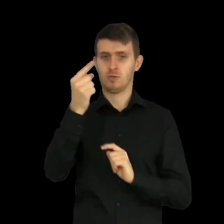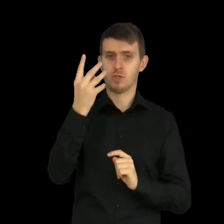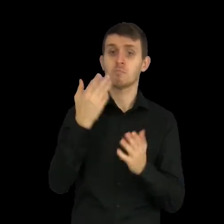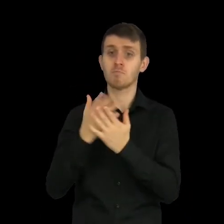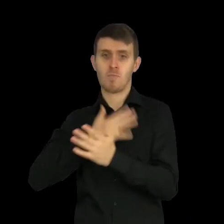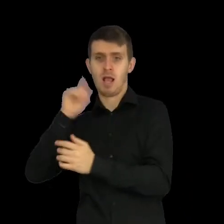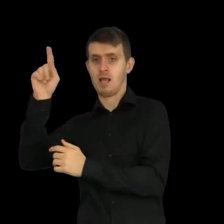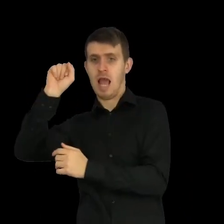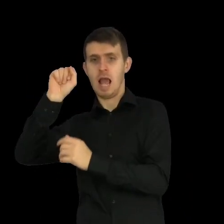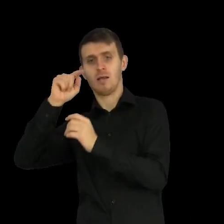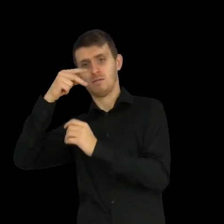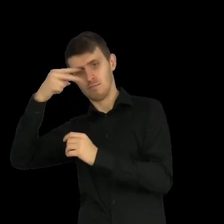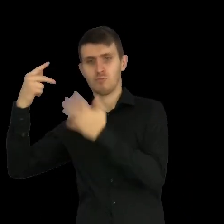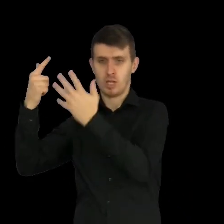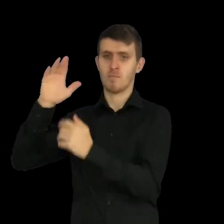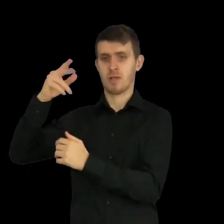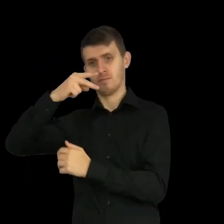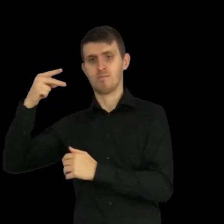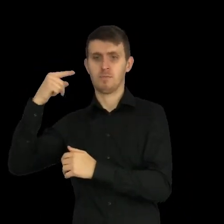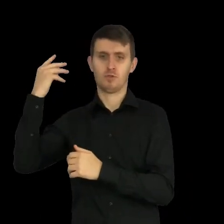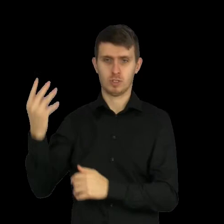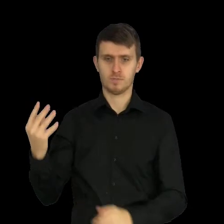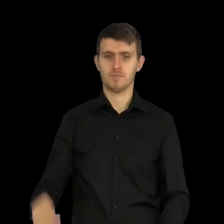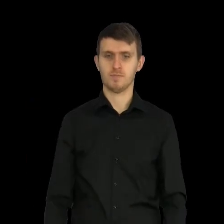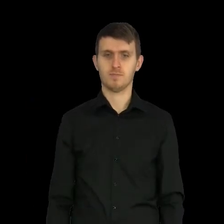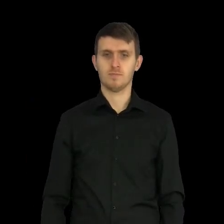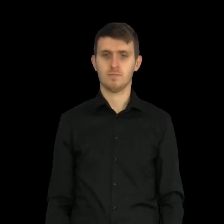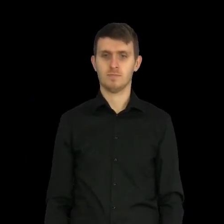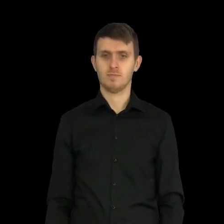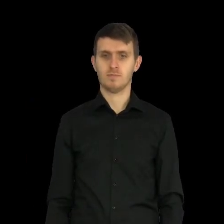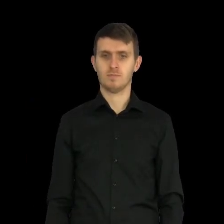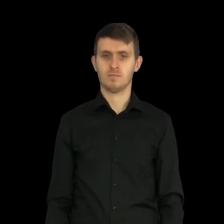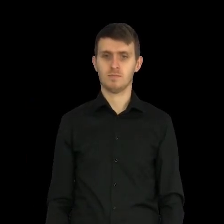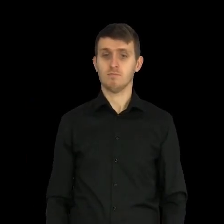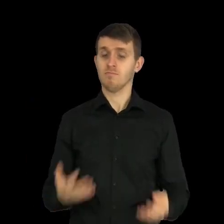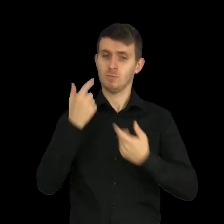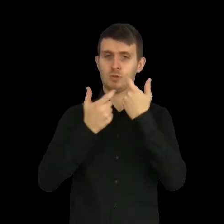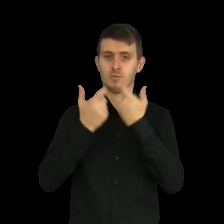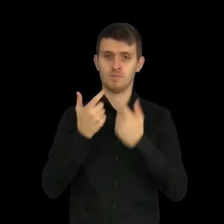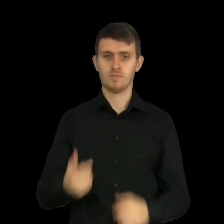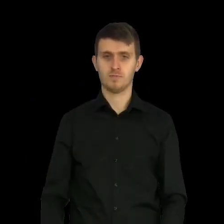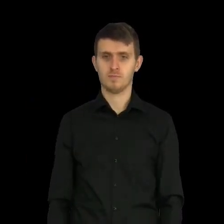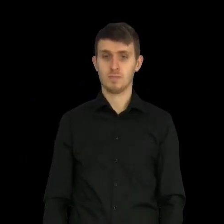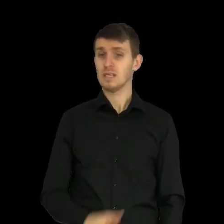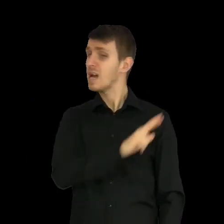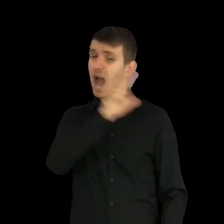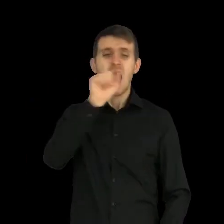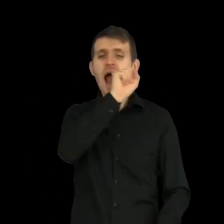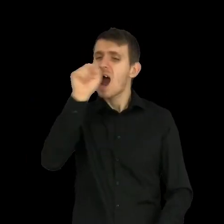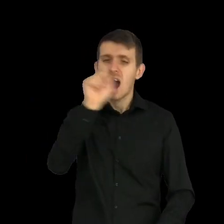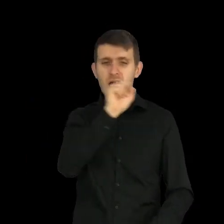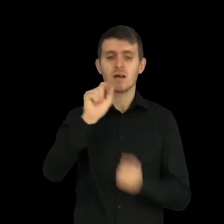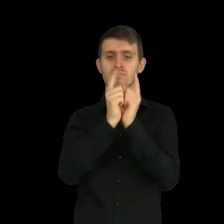i podstawić minus 4 w miejsce b, bo taką mamy sytuację. a równa się 7 i b równa się minus 4.